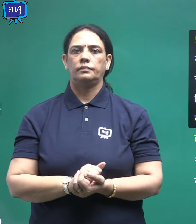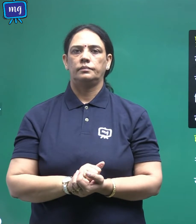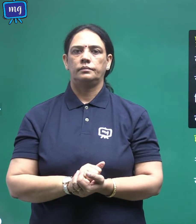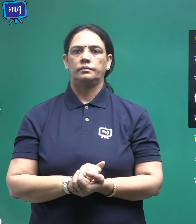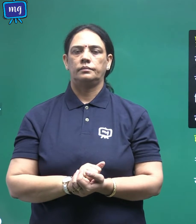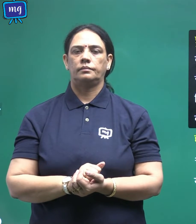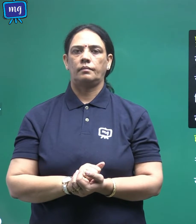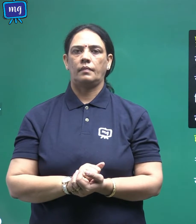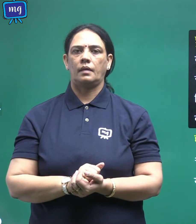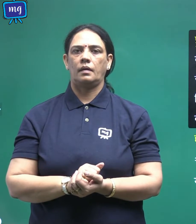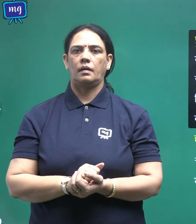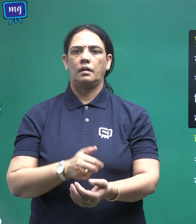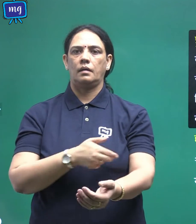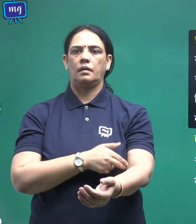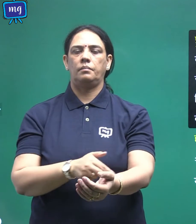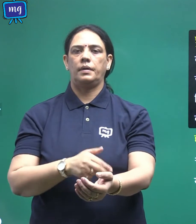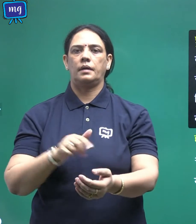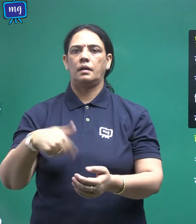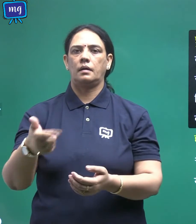डिब्बे का